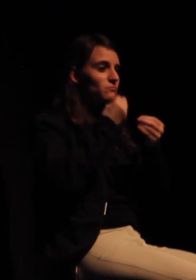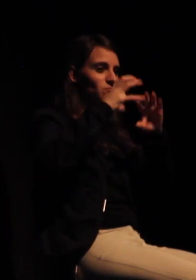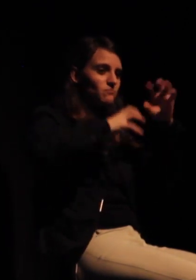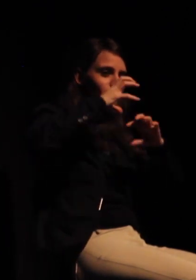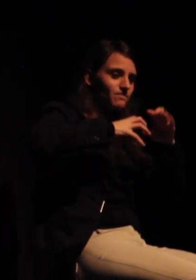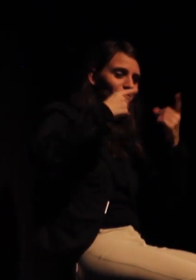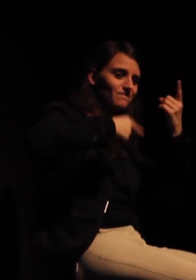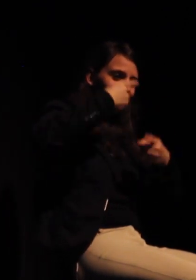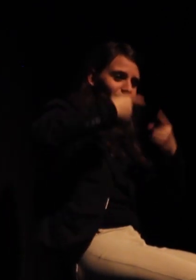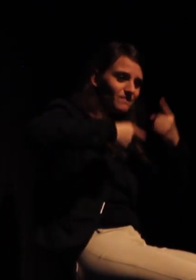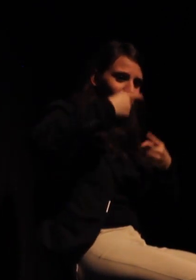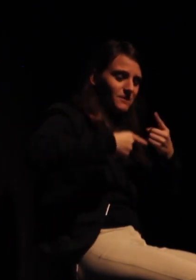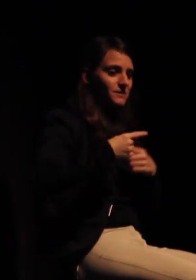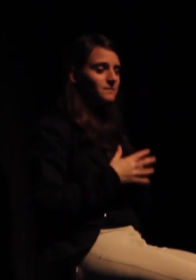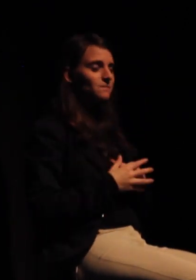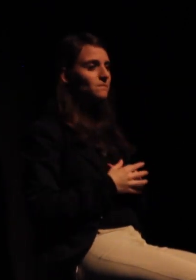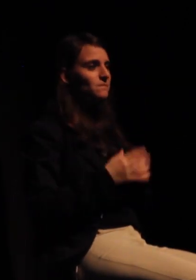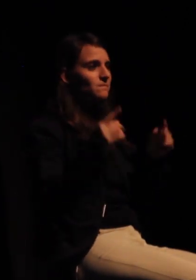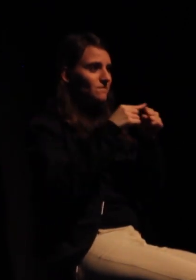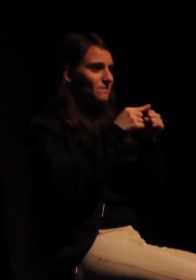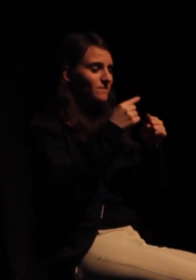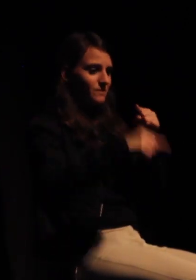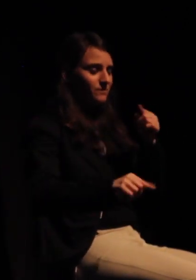conflitos e para ver embates.